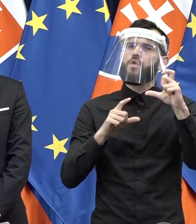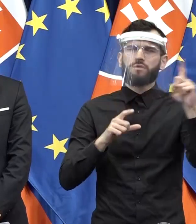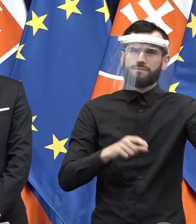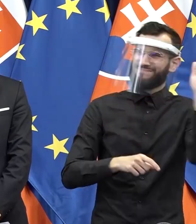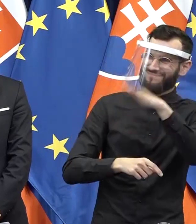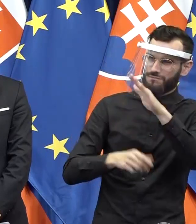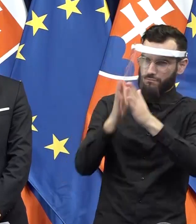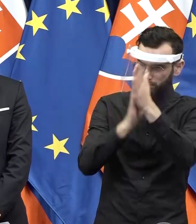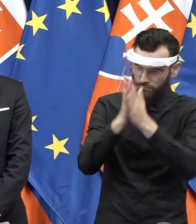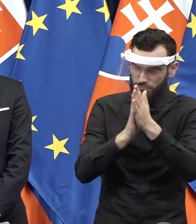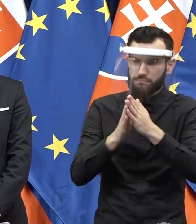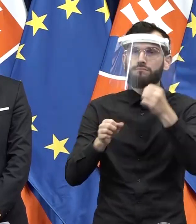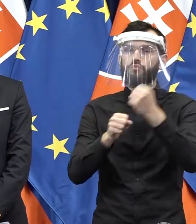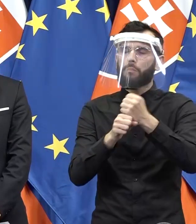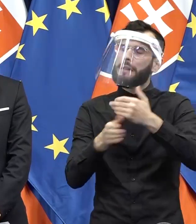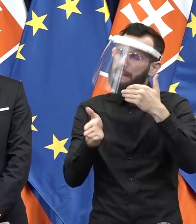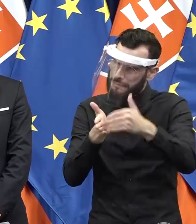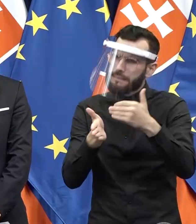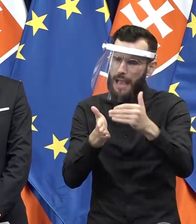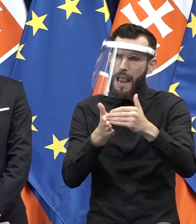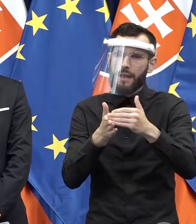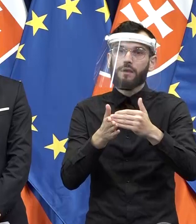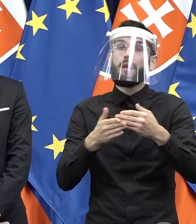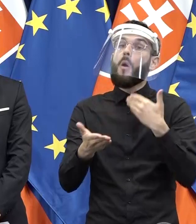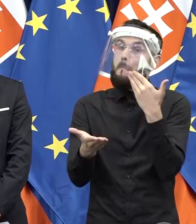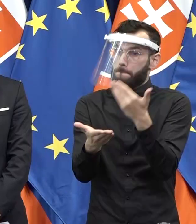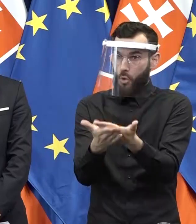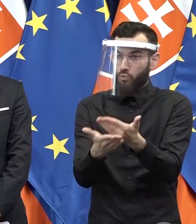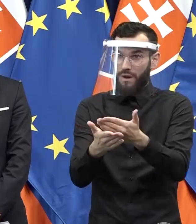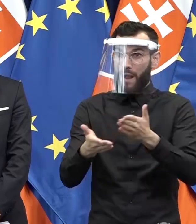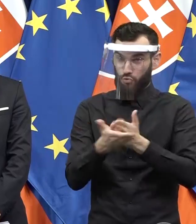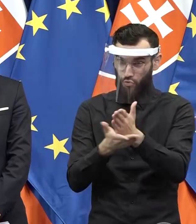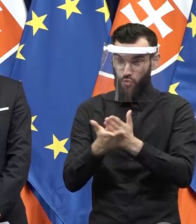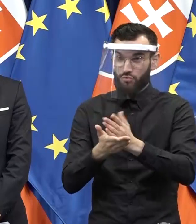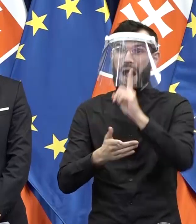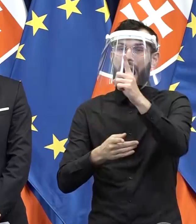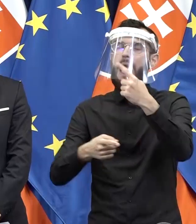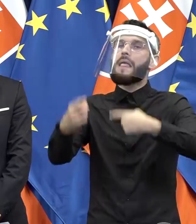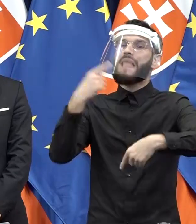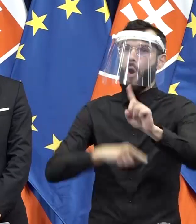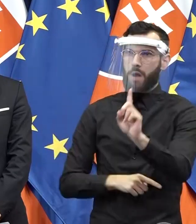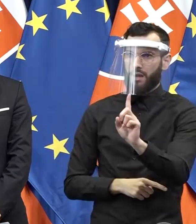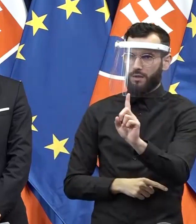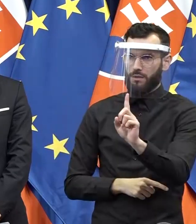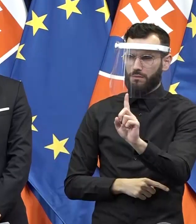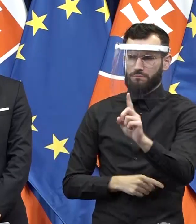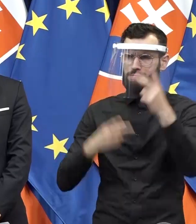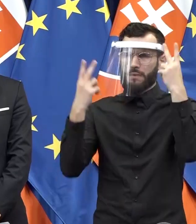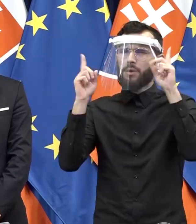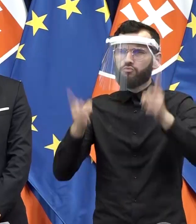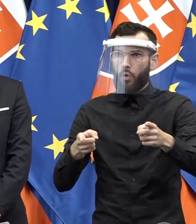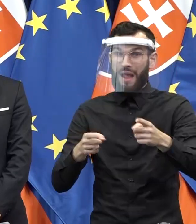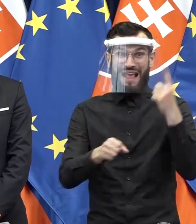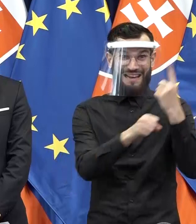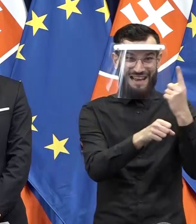týchto denných stacionárov naďalej poskytovali tú službu klientom, ale aj obrátenom garde. Nie, že budú klienti